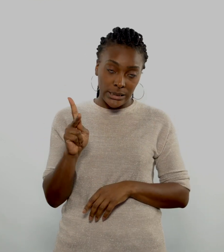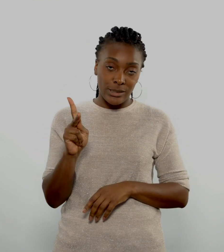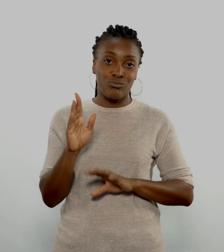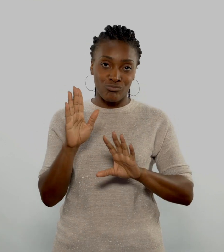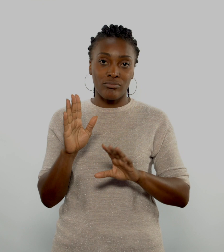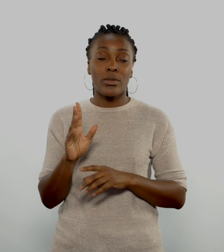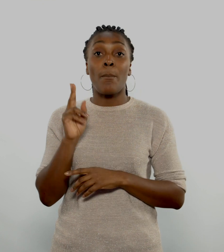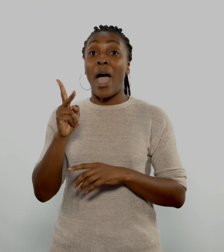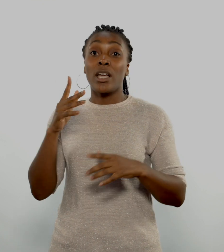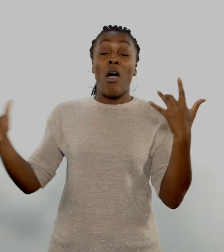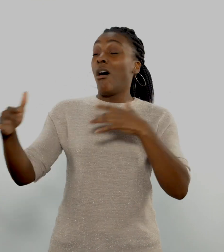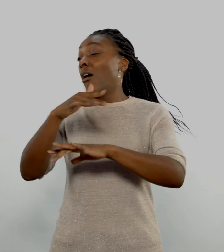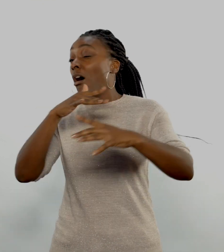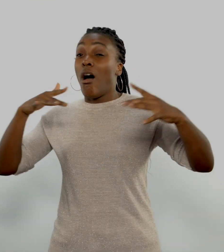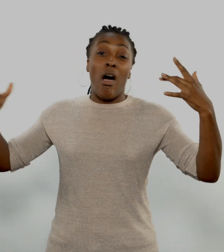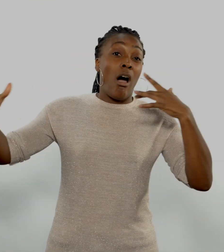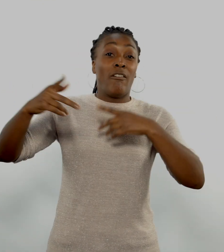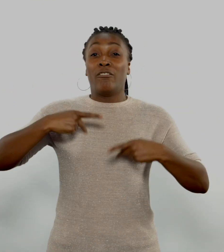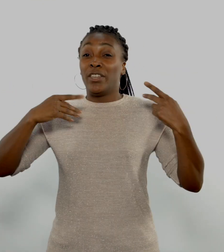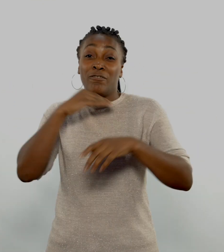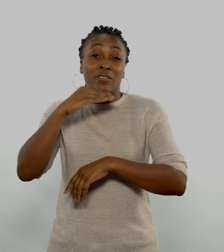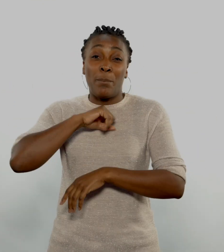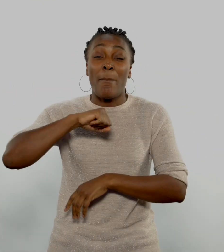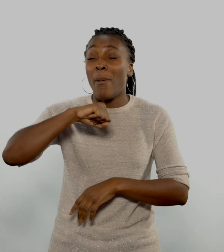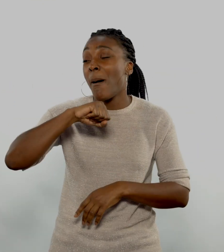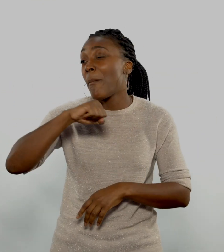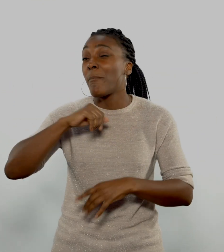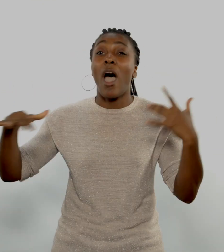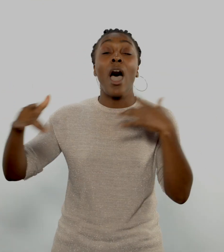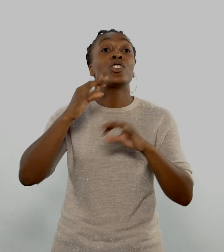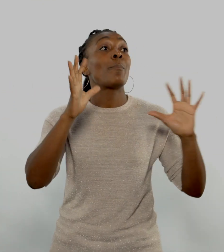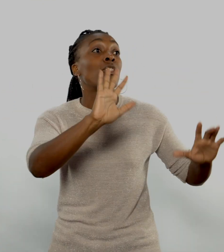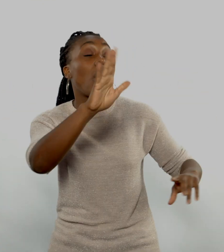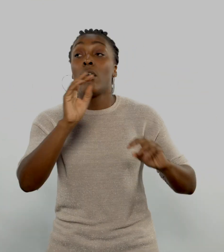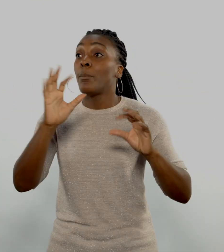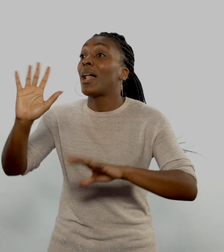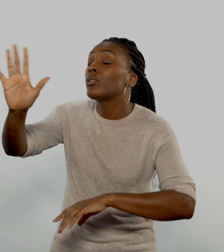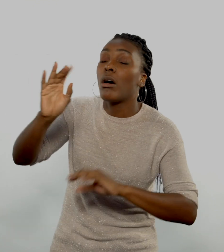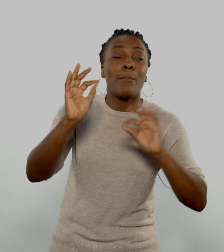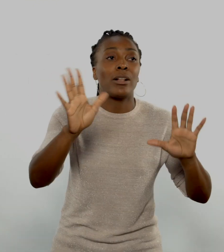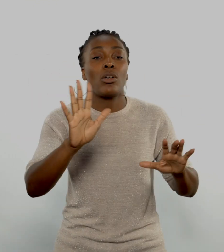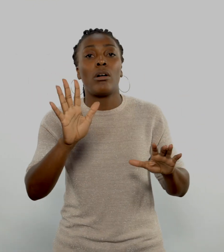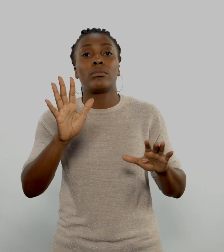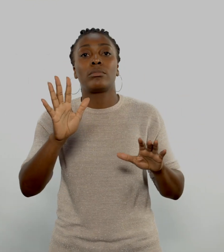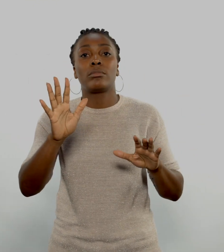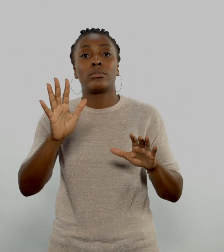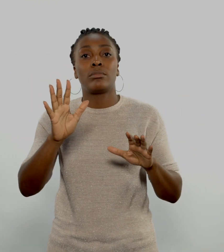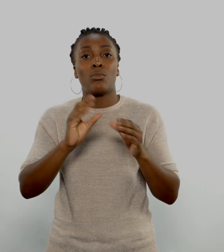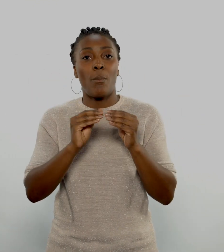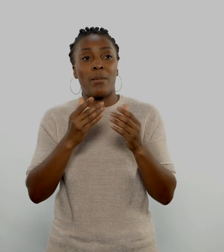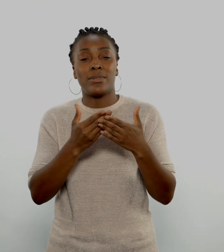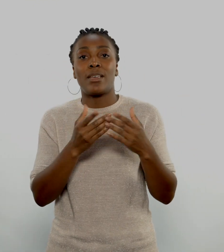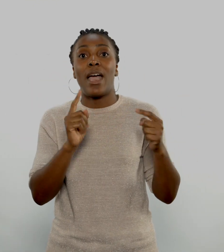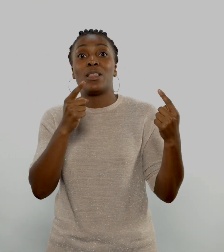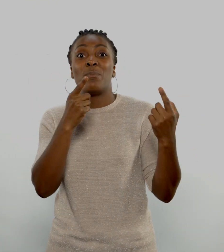Paris, on est pris dans le tourbillon de la ville et de la vie. Et souvent, on dit « j'ai pas le temps ». Un autre ennemi, ce